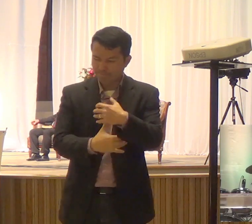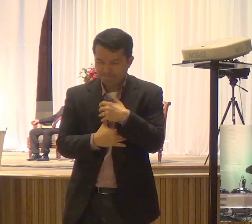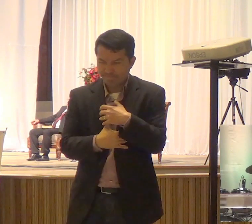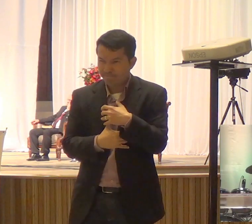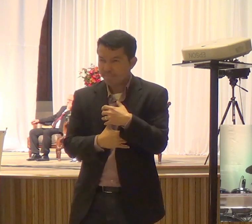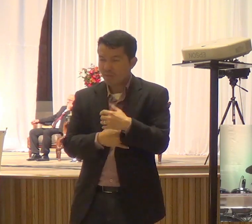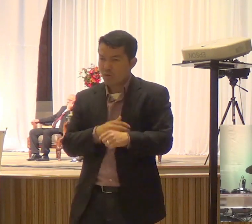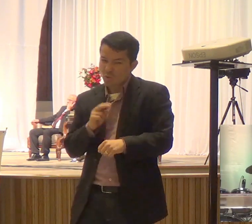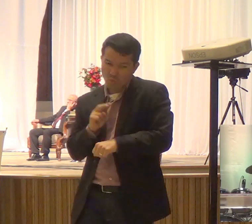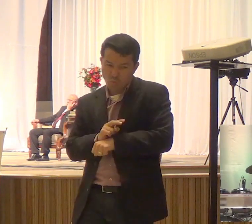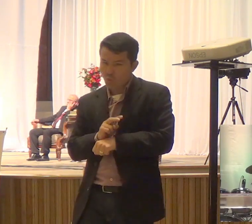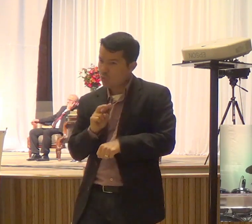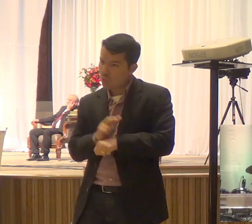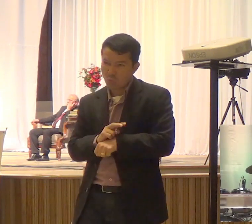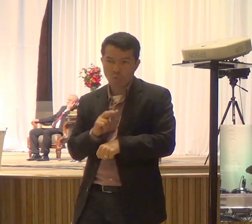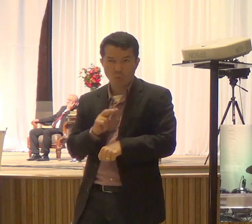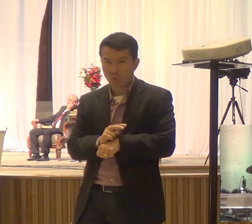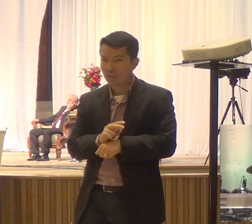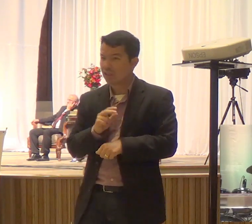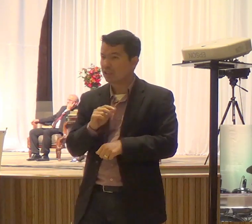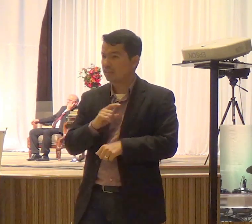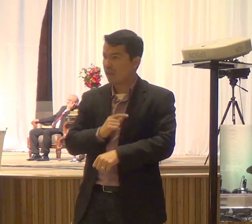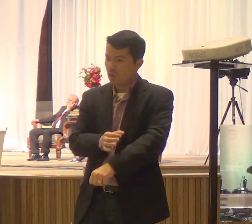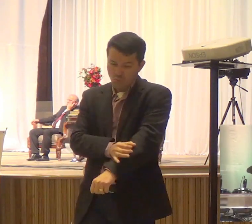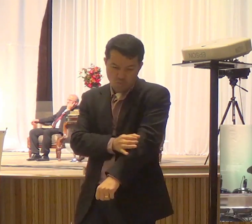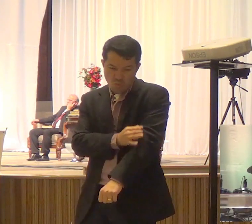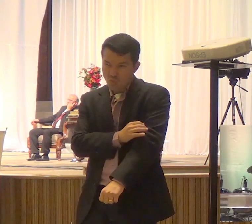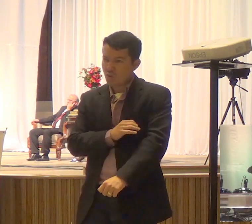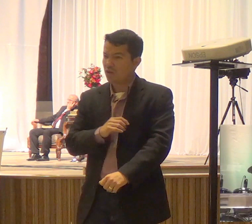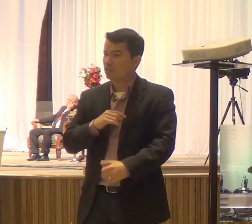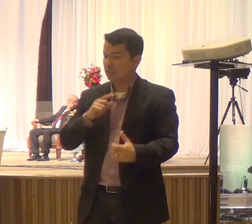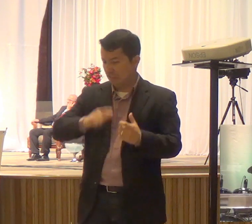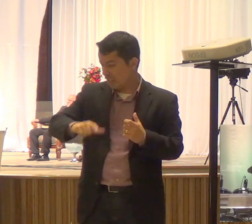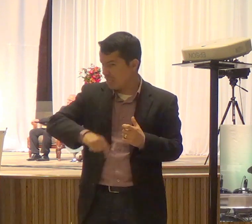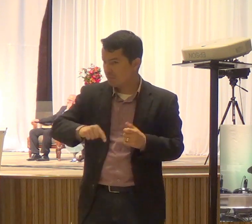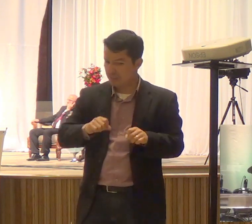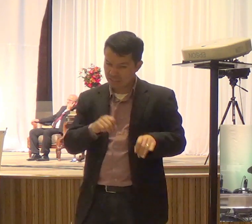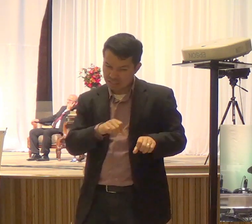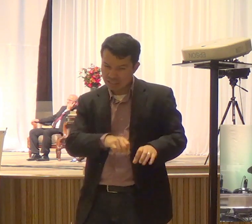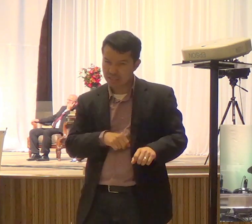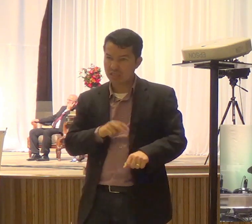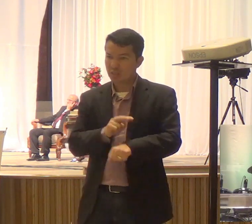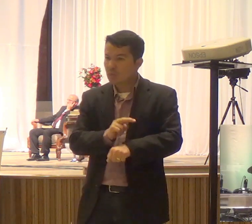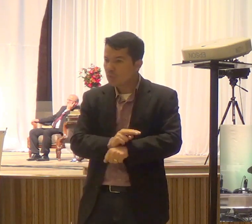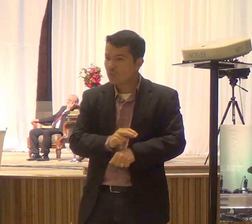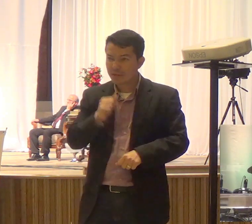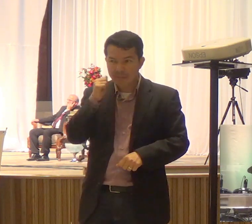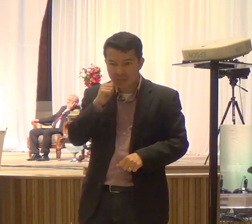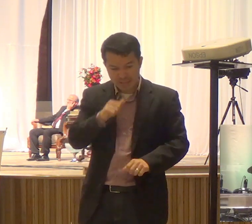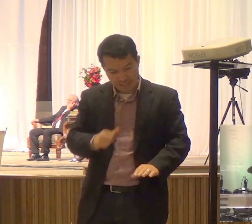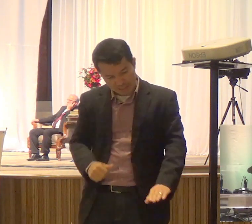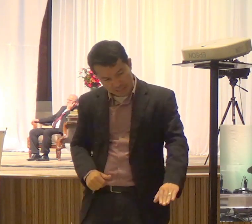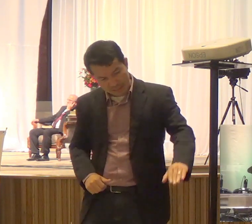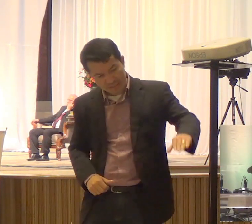e trata das machucaduras e vai ensinando e vai cuidando, e aquela menina vai